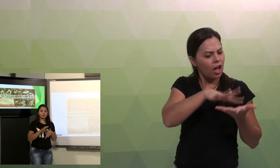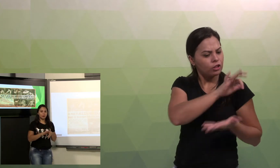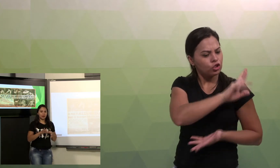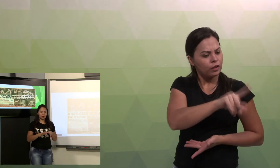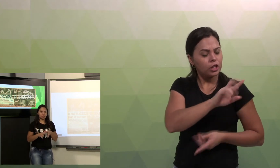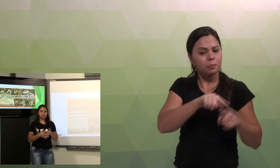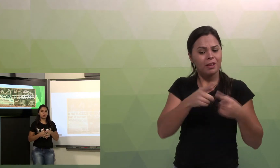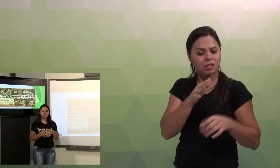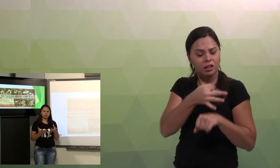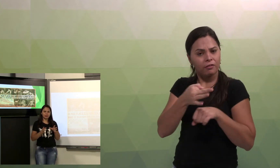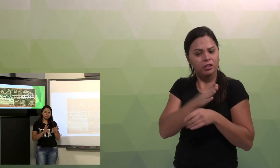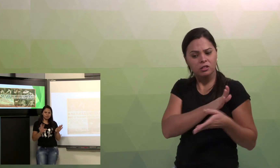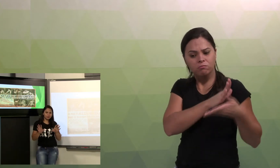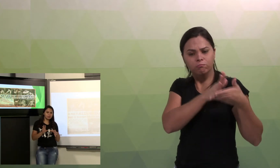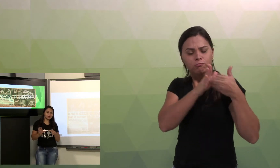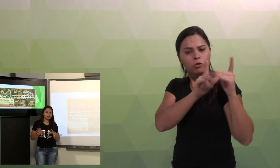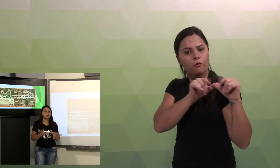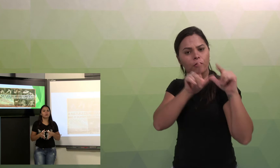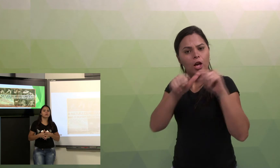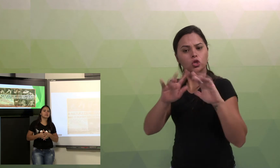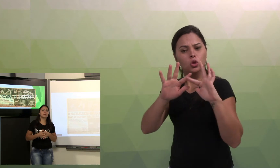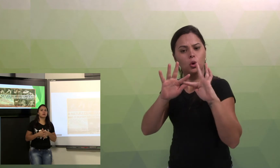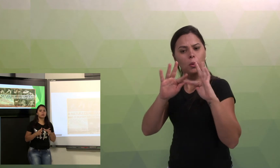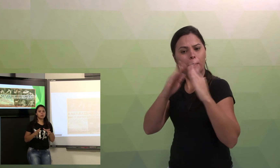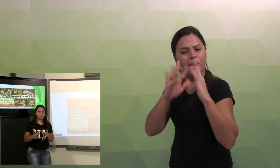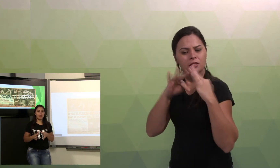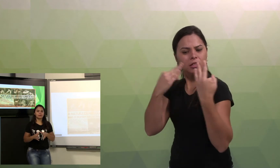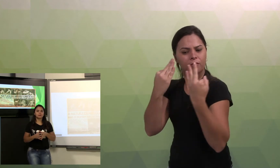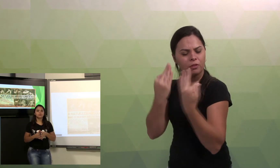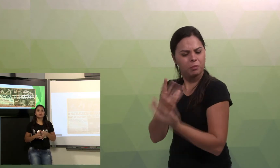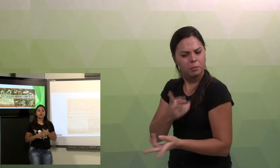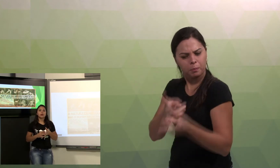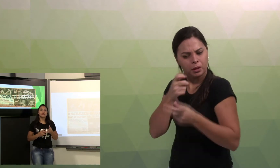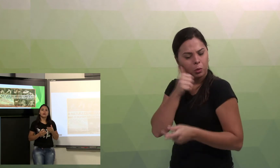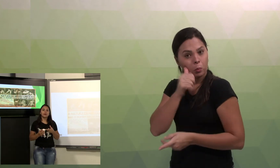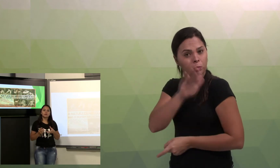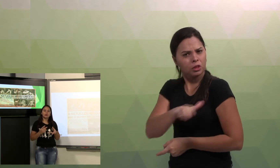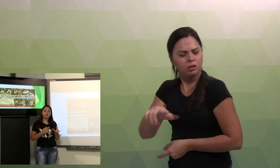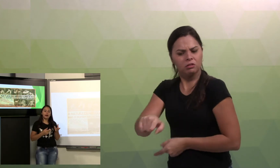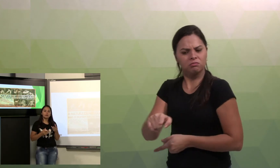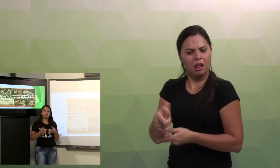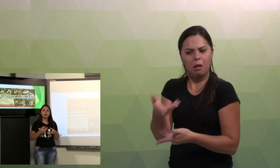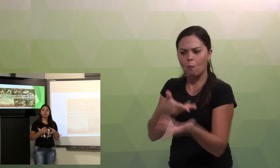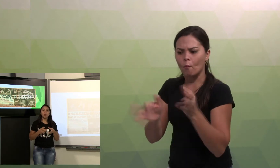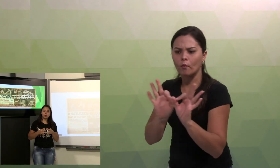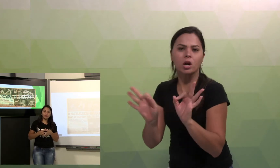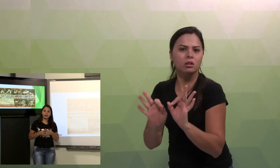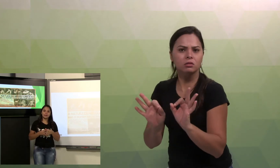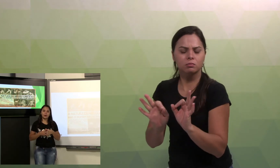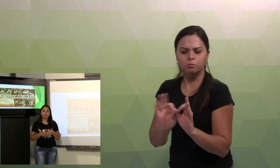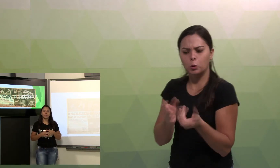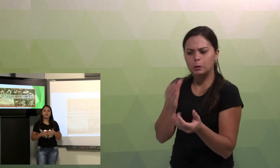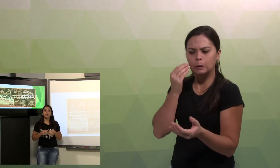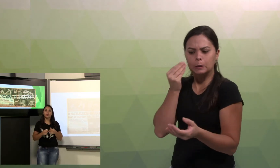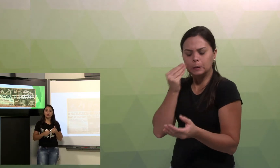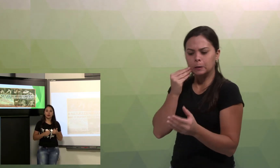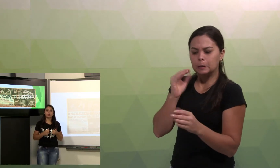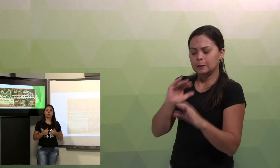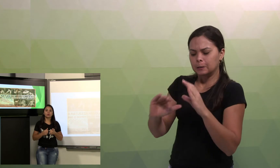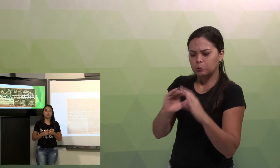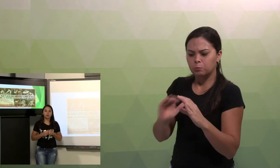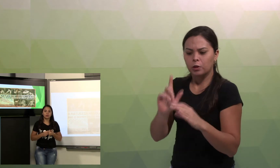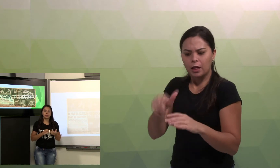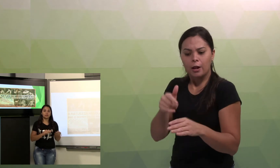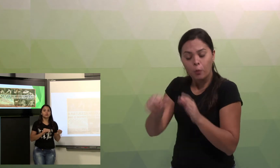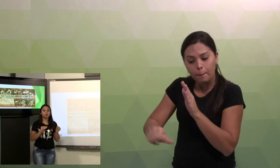lá ele percebeu uma garotinha que não se entrosava com os demais. Então, ele usou vários meios de comunicação. E foi um